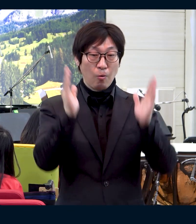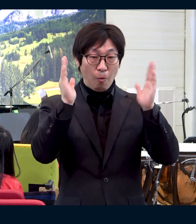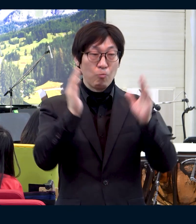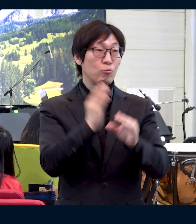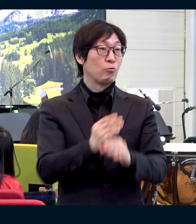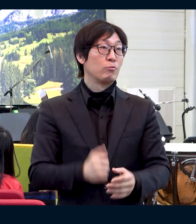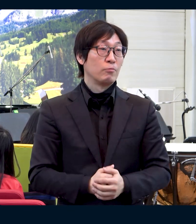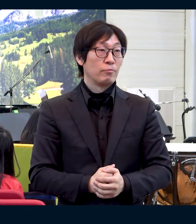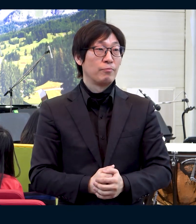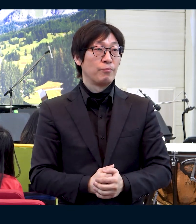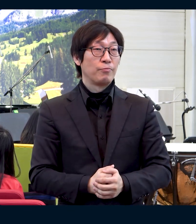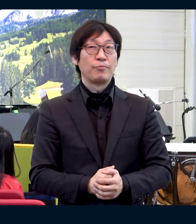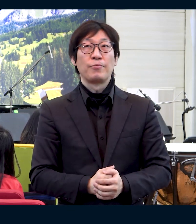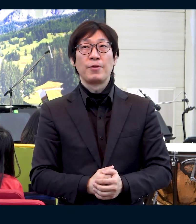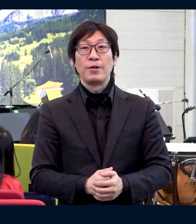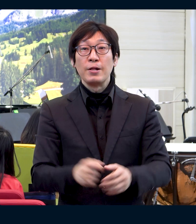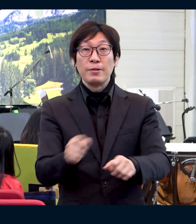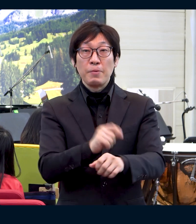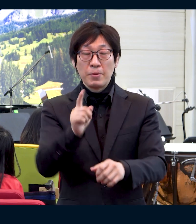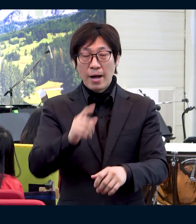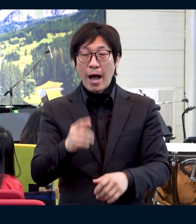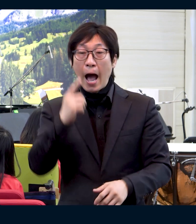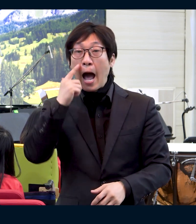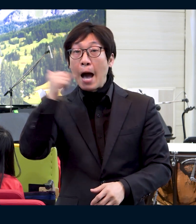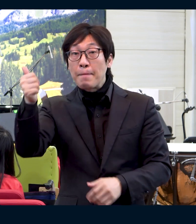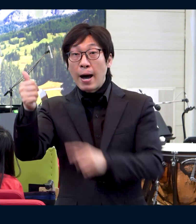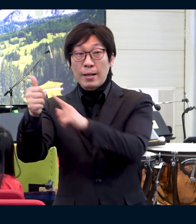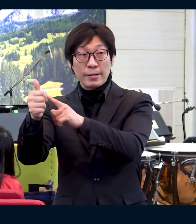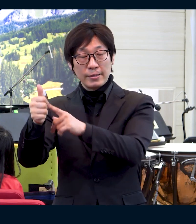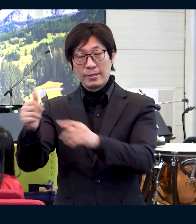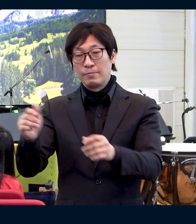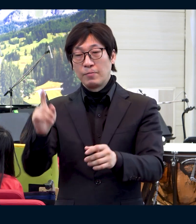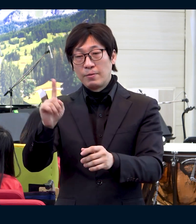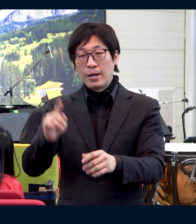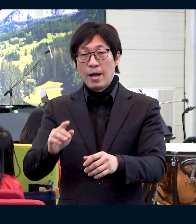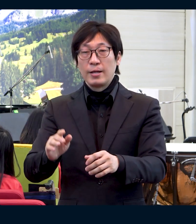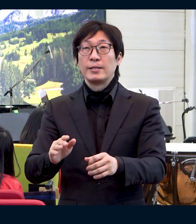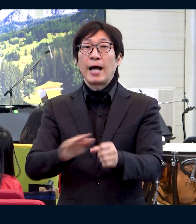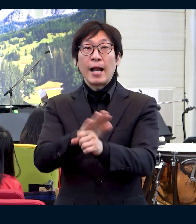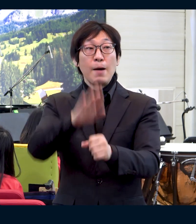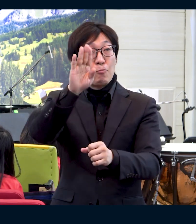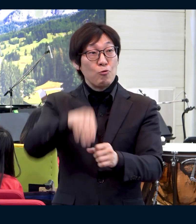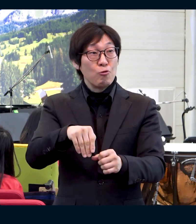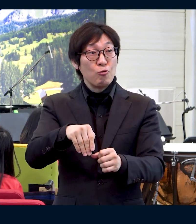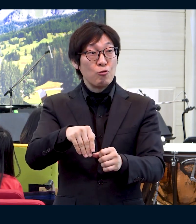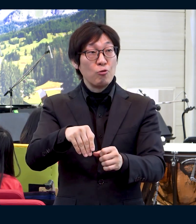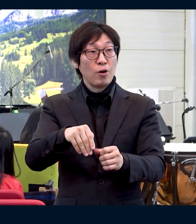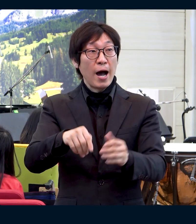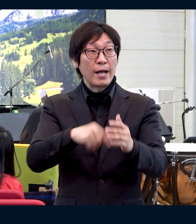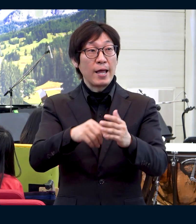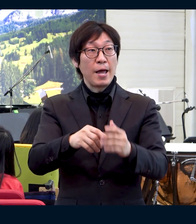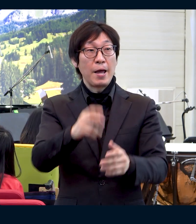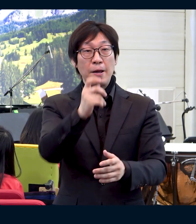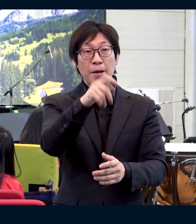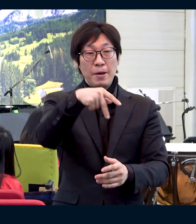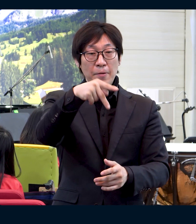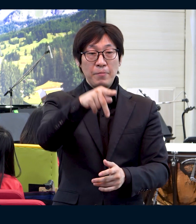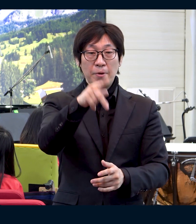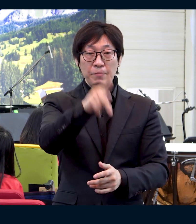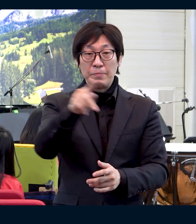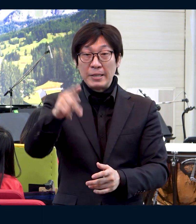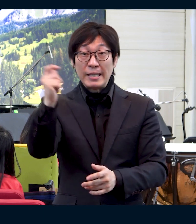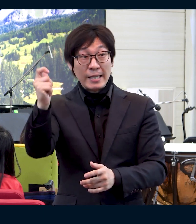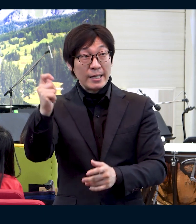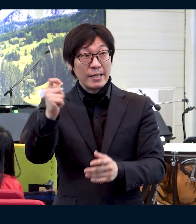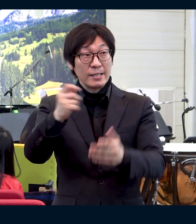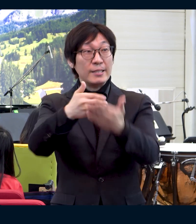있습니다. 특별히 아빠는요, 매주일 우리 사랑부 주일 예배에 사용하고 있는 그림 자료를 지금껏 그려서 봉사하고 있습니다.